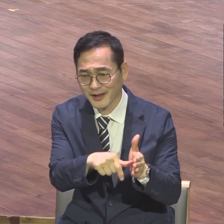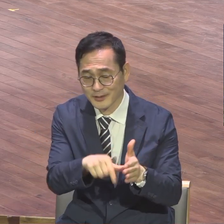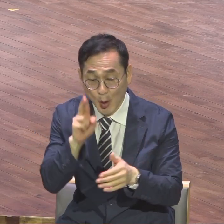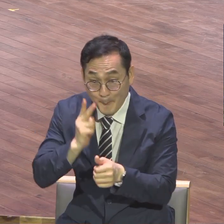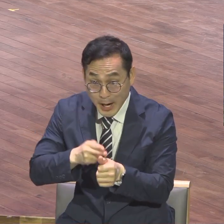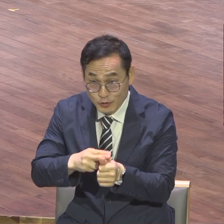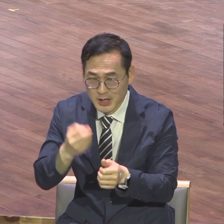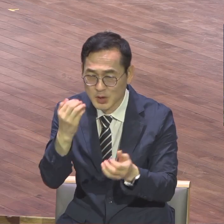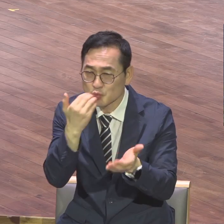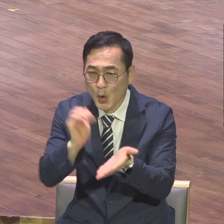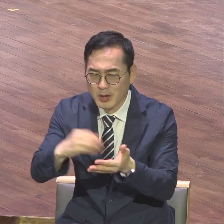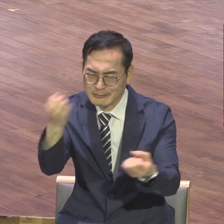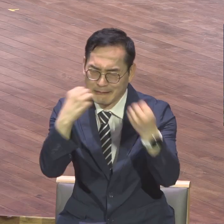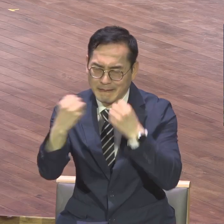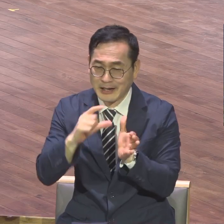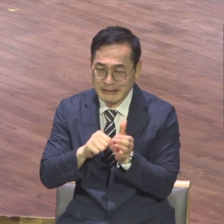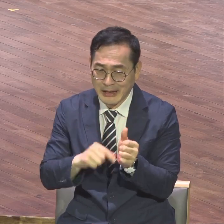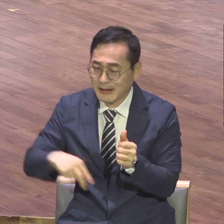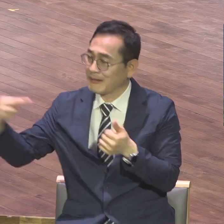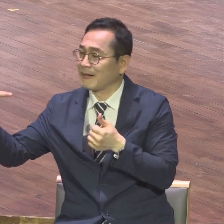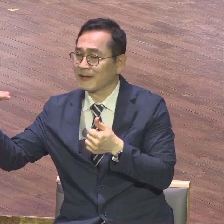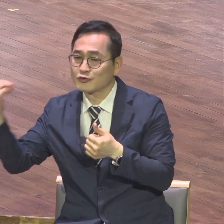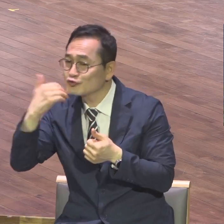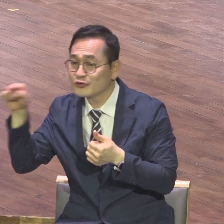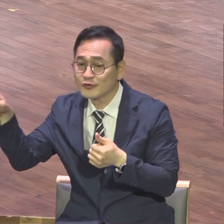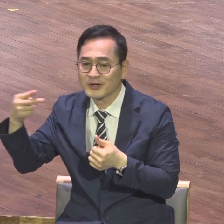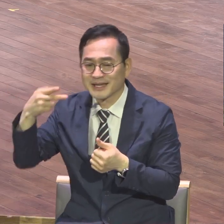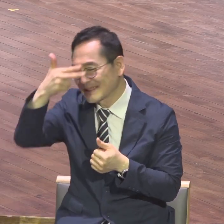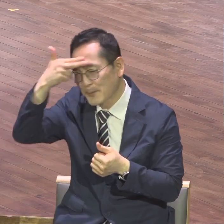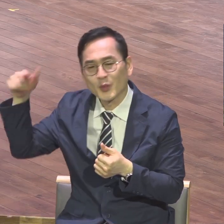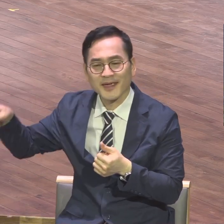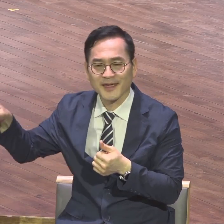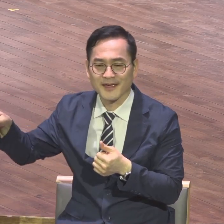돌에 맞았을 때 그 현장에 디모데가 있었대요.